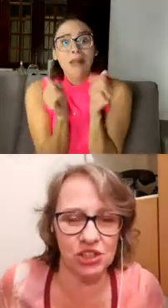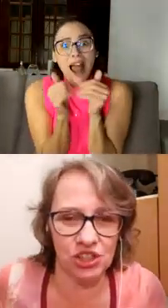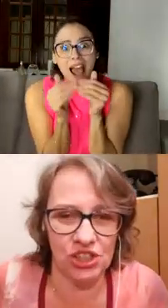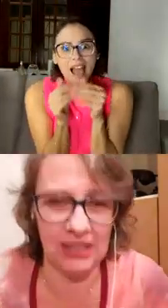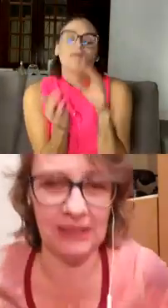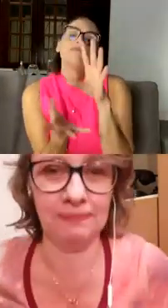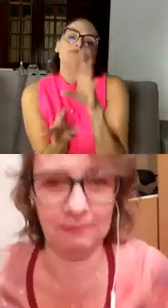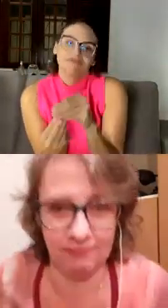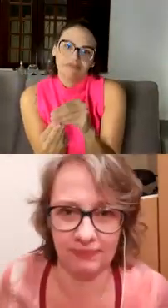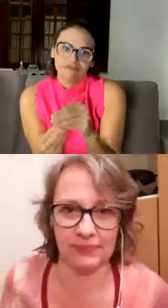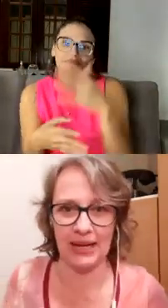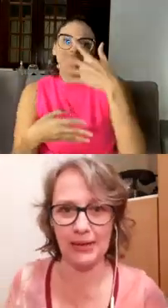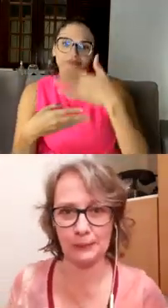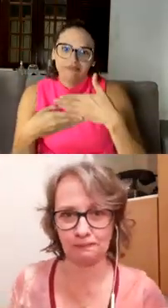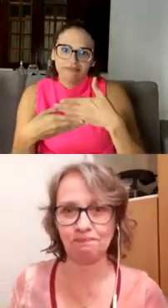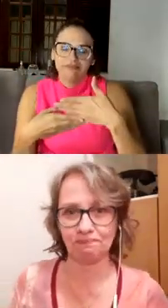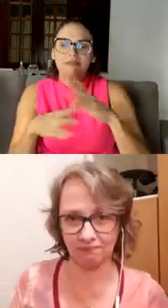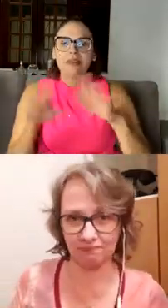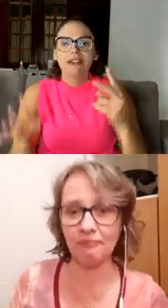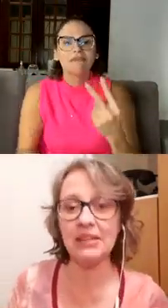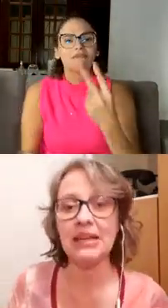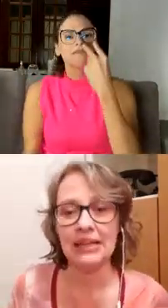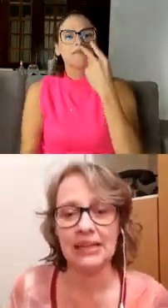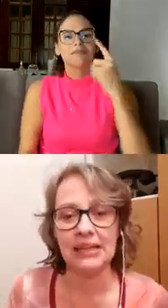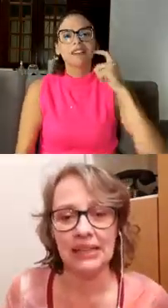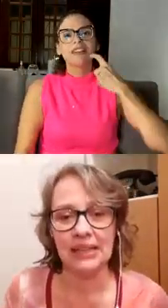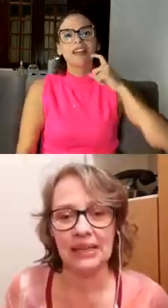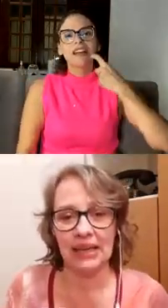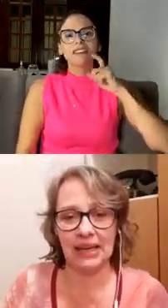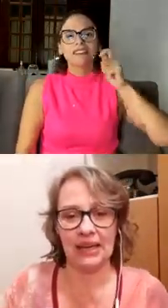gente desliga. Certo?